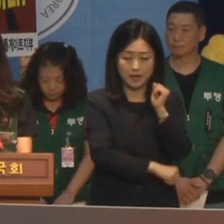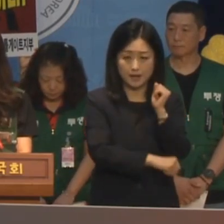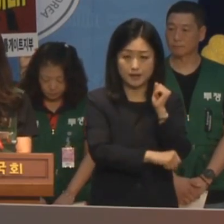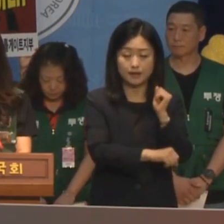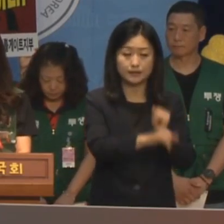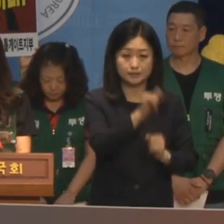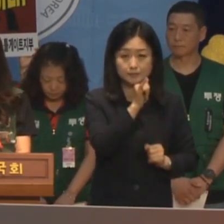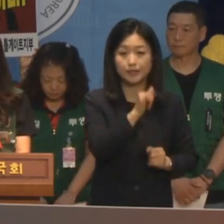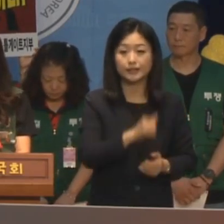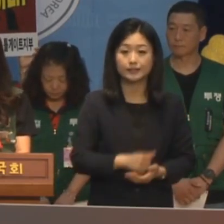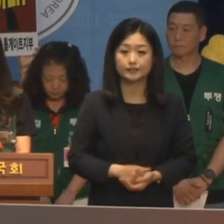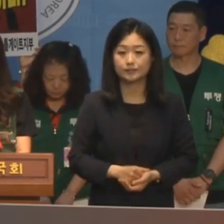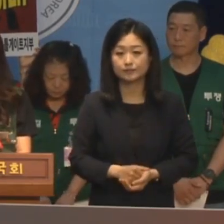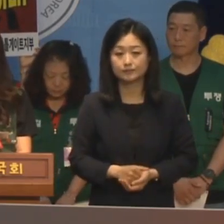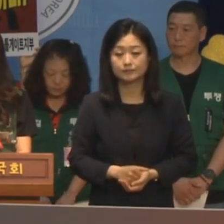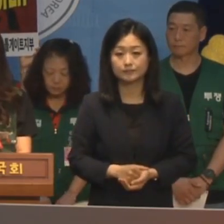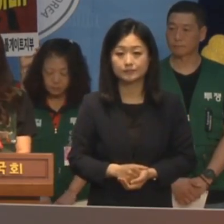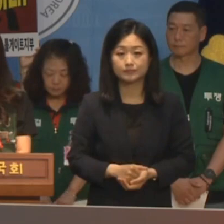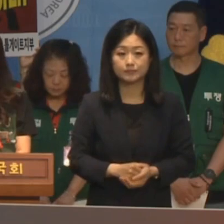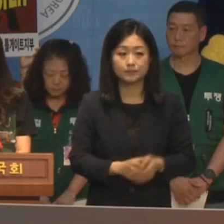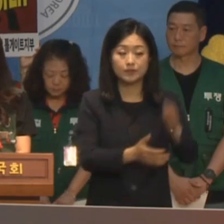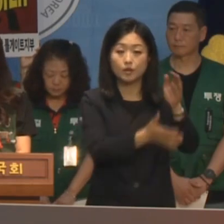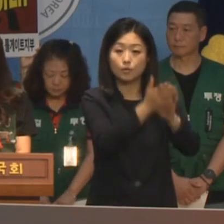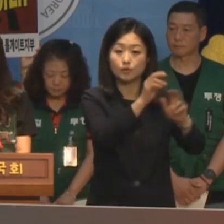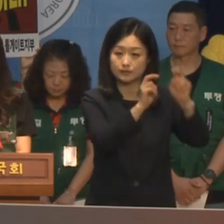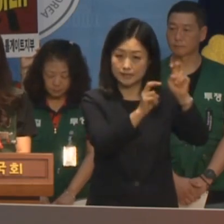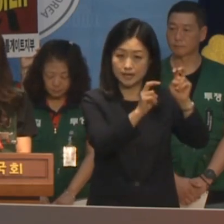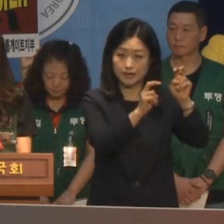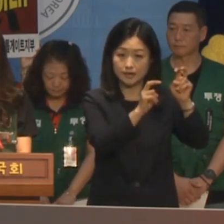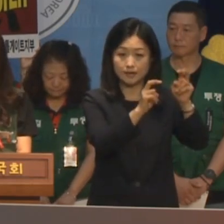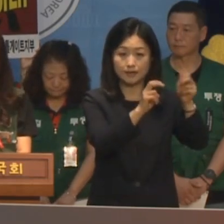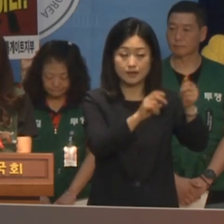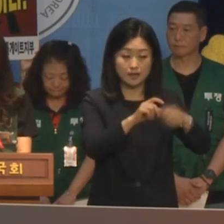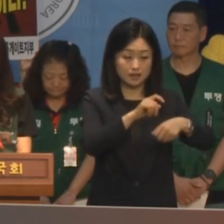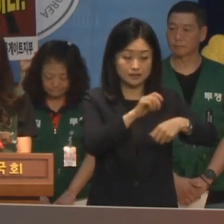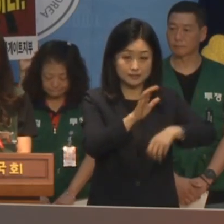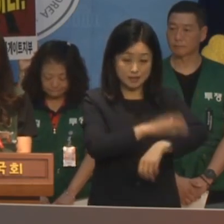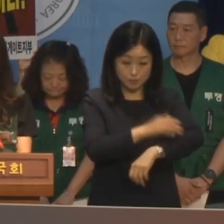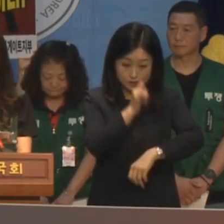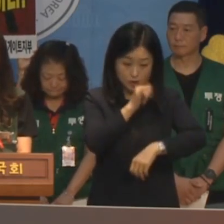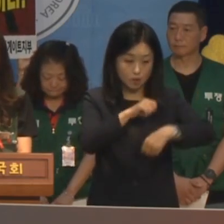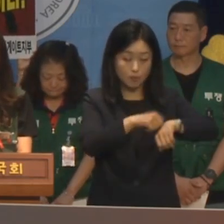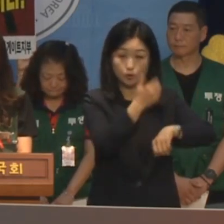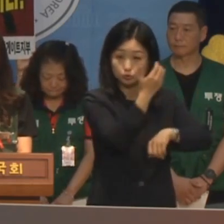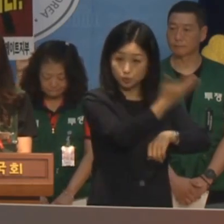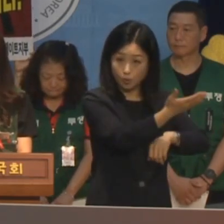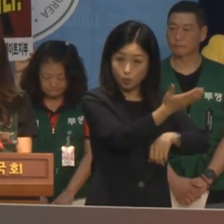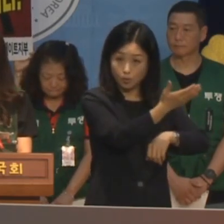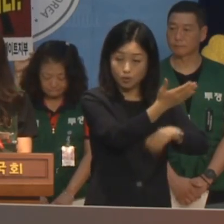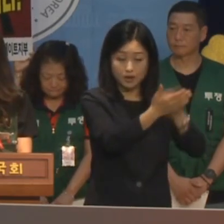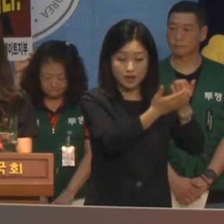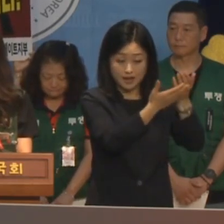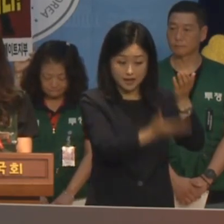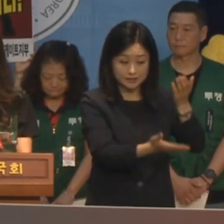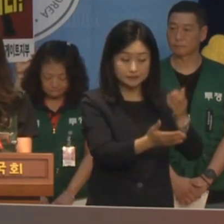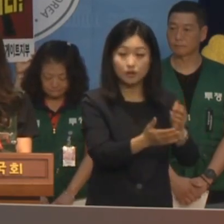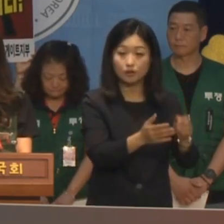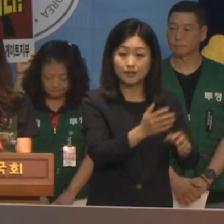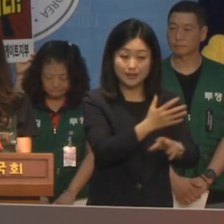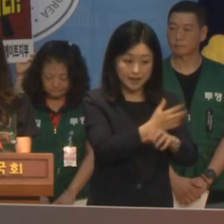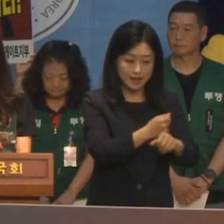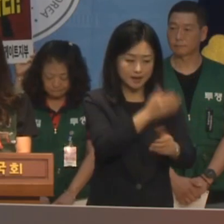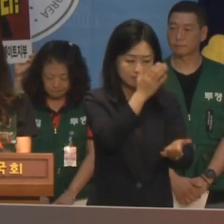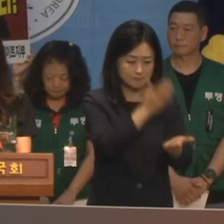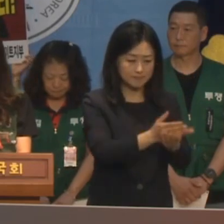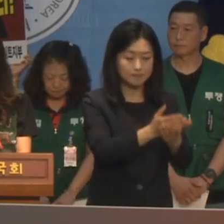있습니다. 원청은 책임자를 처벌하고 하청 계약을 지금이라도 중지해야